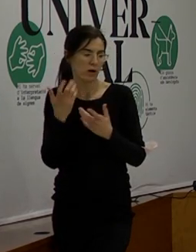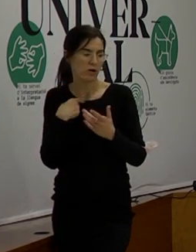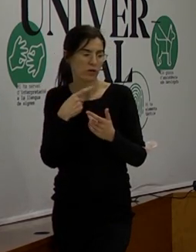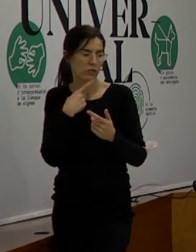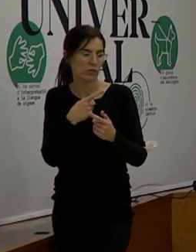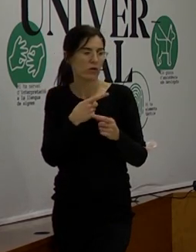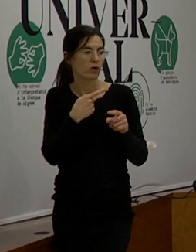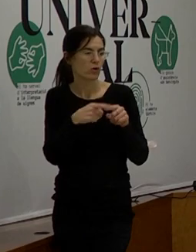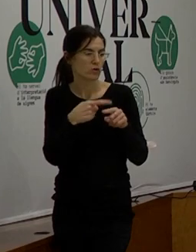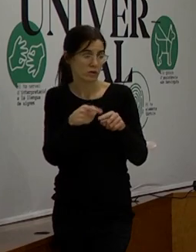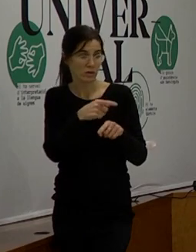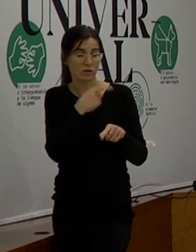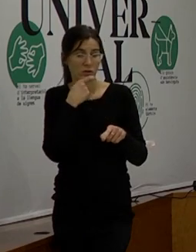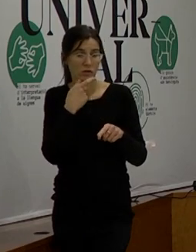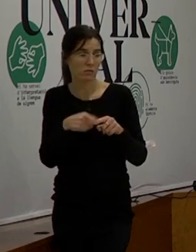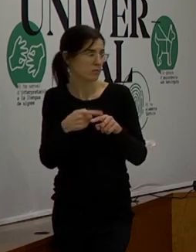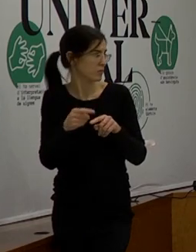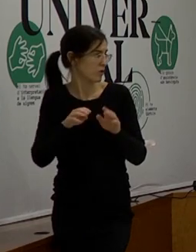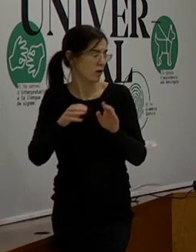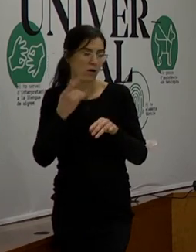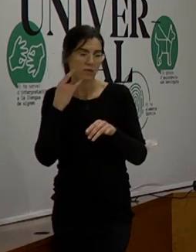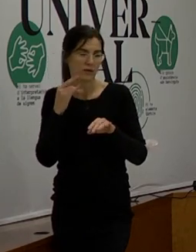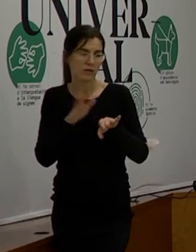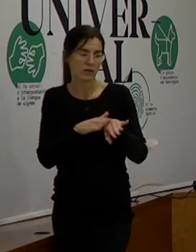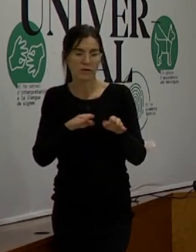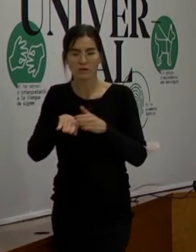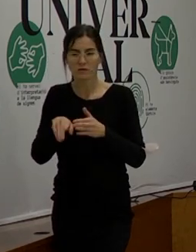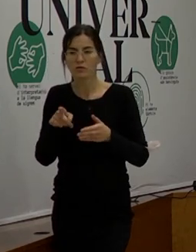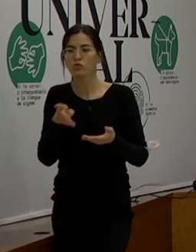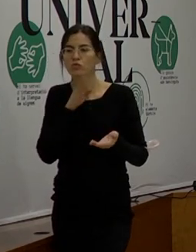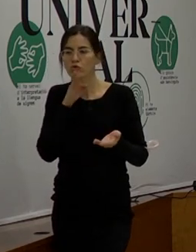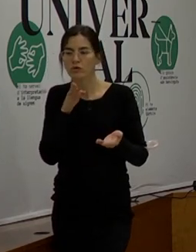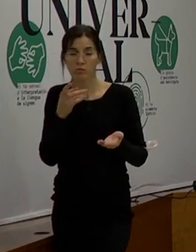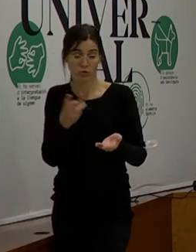han agradat, no? Perquè el bater d'izquierda i el bater de derecha. I si tu has trobat,